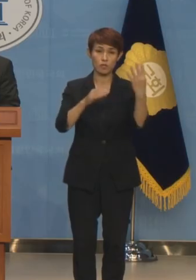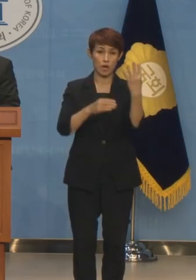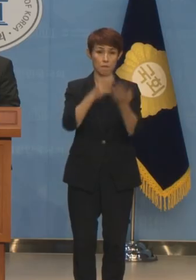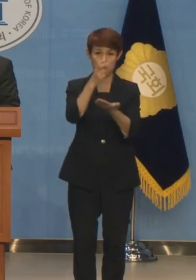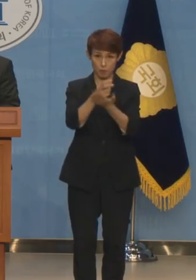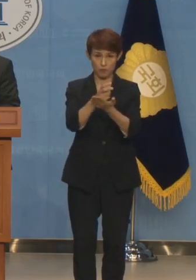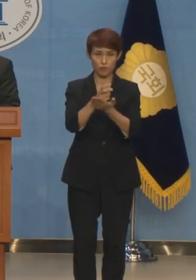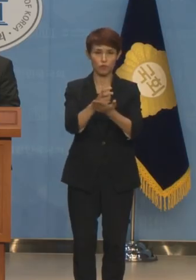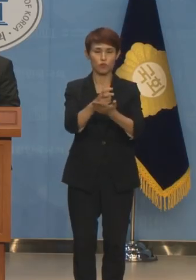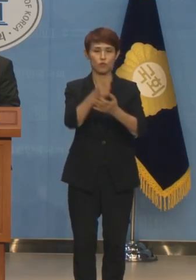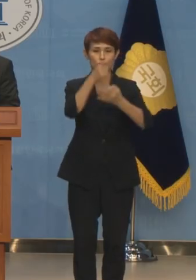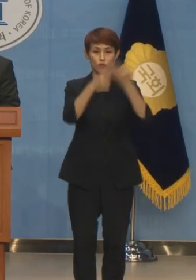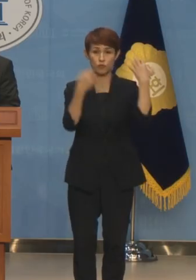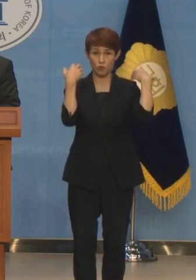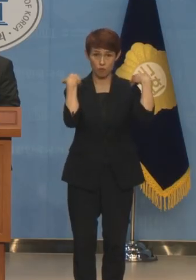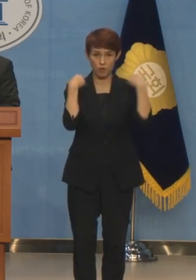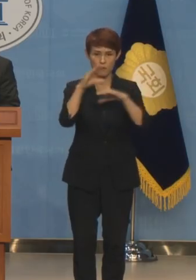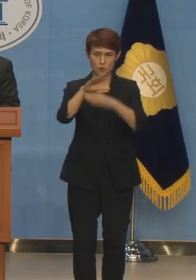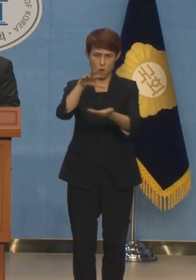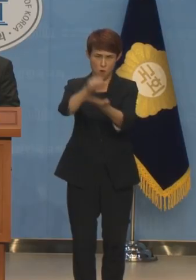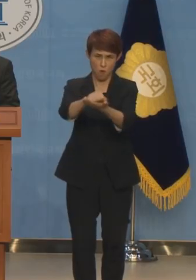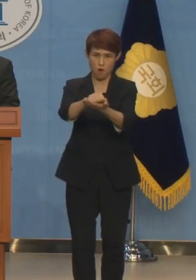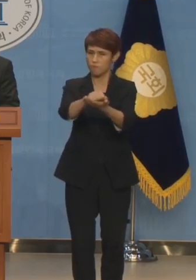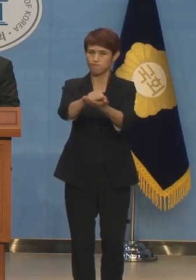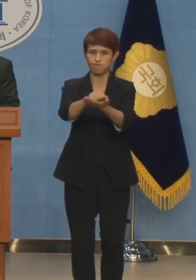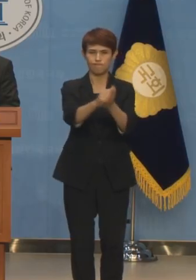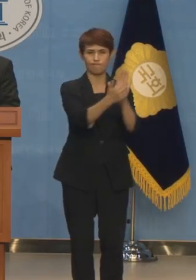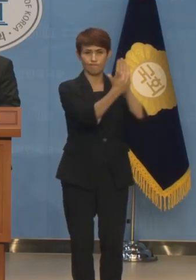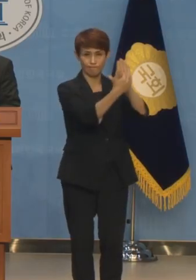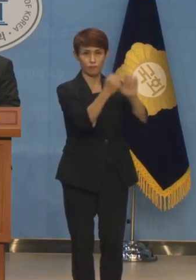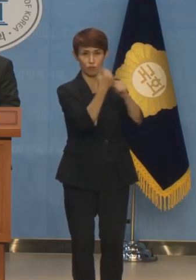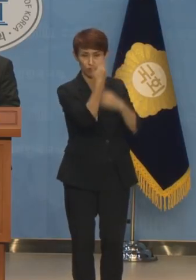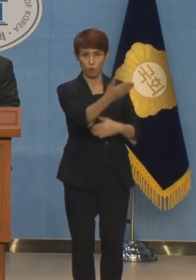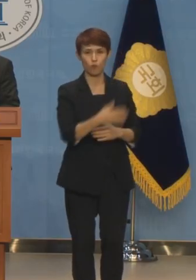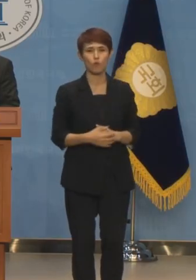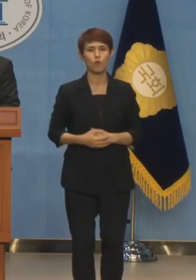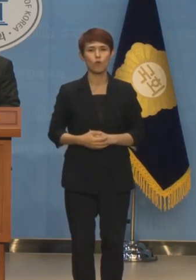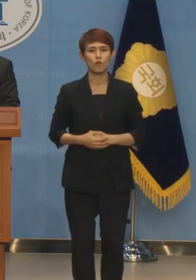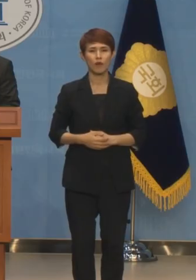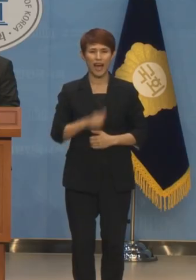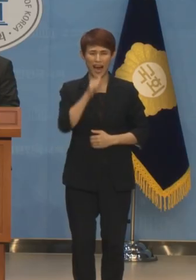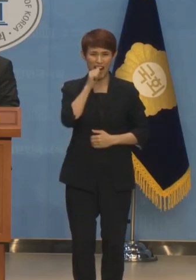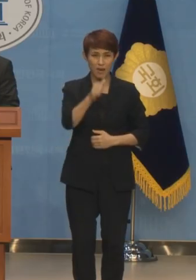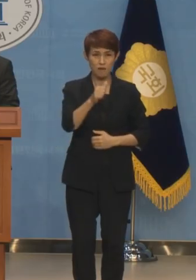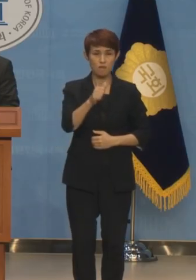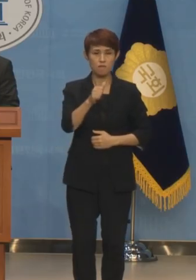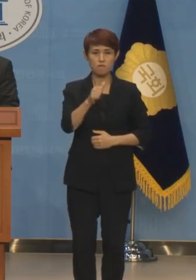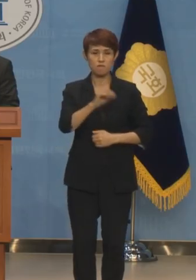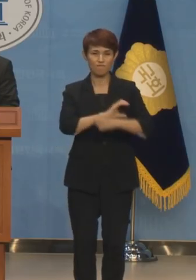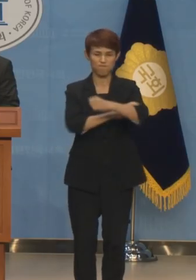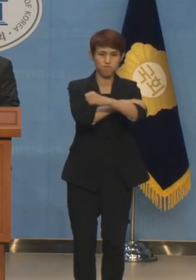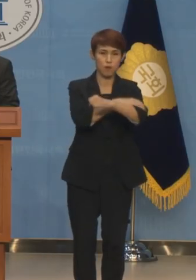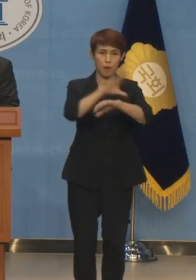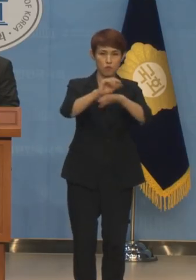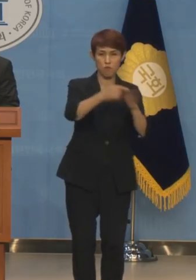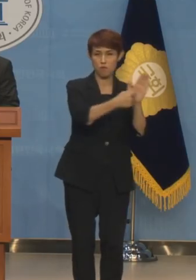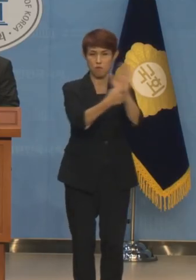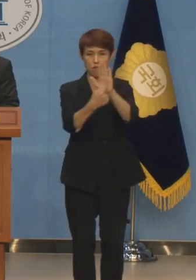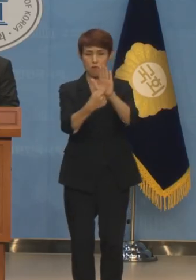방송사법은 윤석열 정권의 방송 장악으로부터 방송을 지키고 나아가 다시는 권력이 보도에 영향을 미칠 수